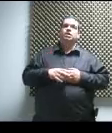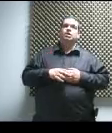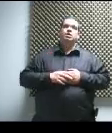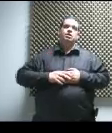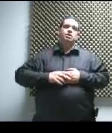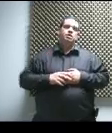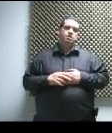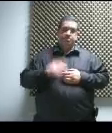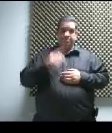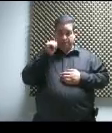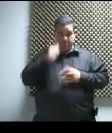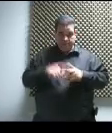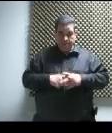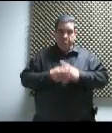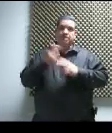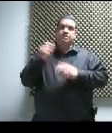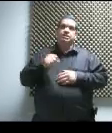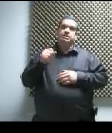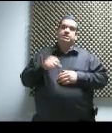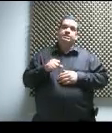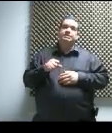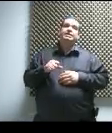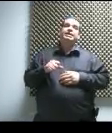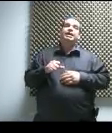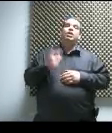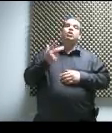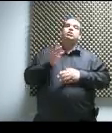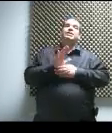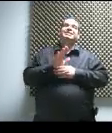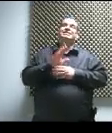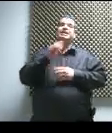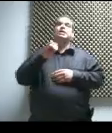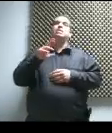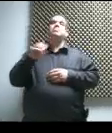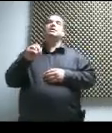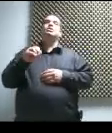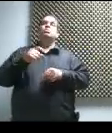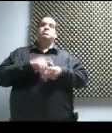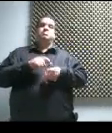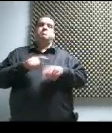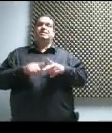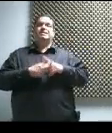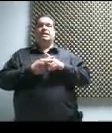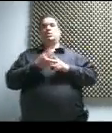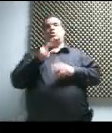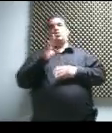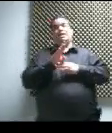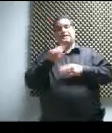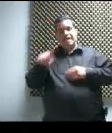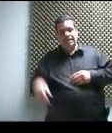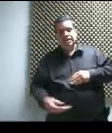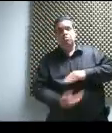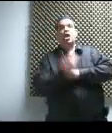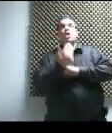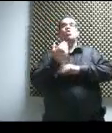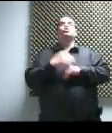cierto que mañana es la premiere, ¿verdad? Exacto. sí, Tandas en los tres cines del Cinemetro desde las 2 de la tarde hasta por la noche.